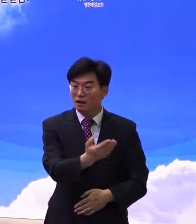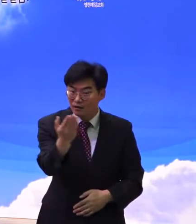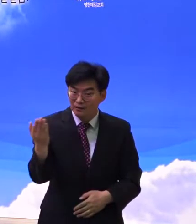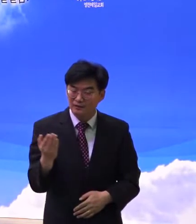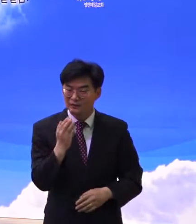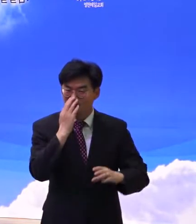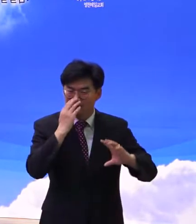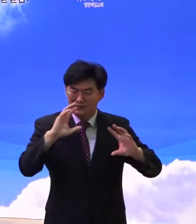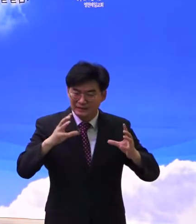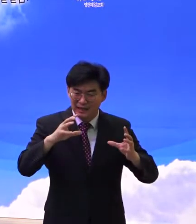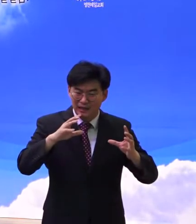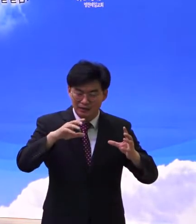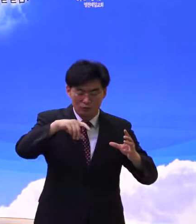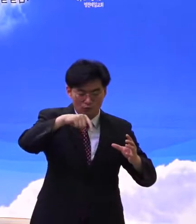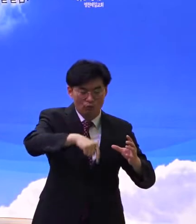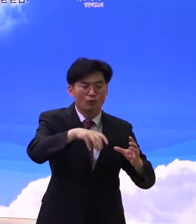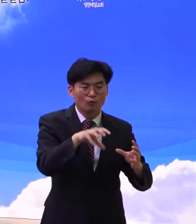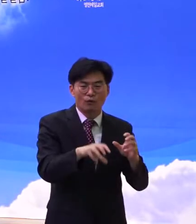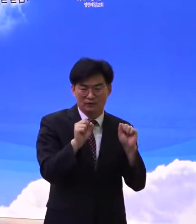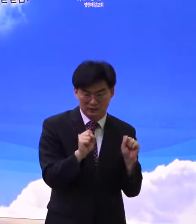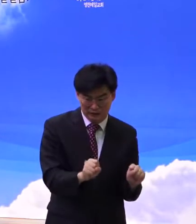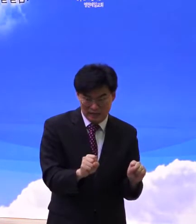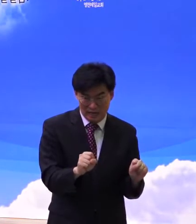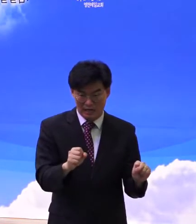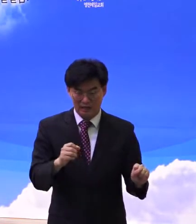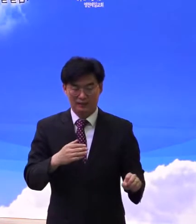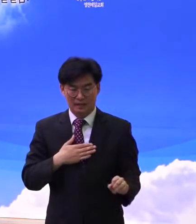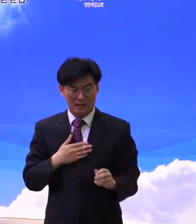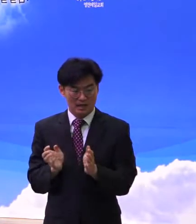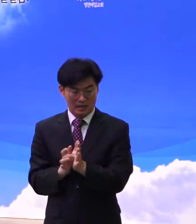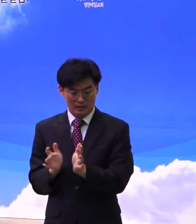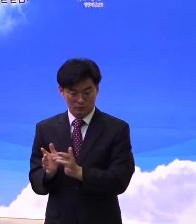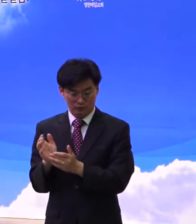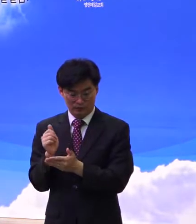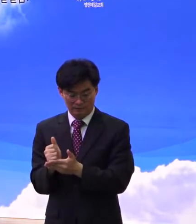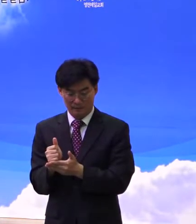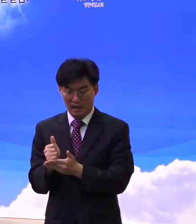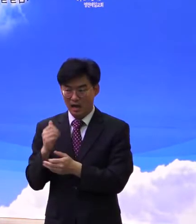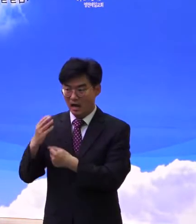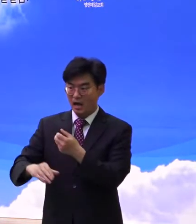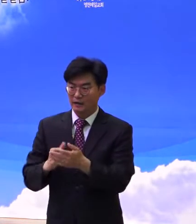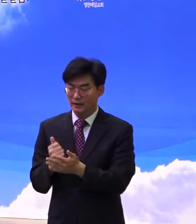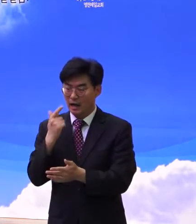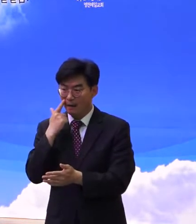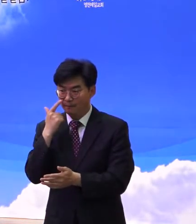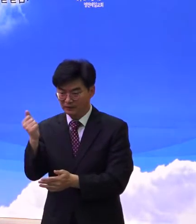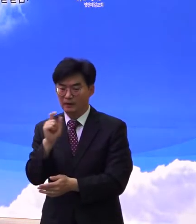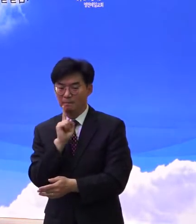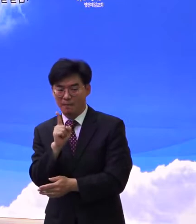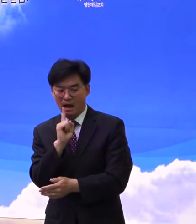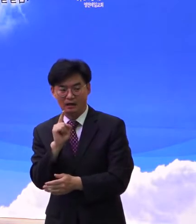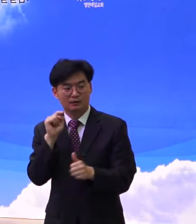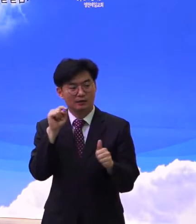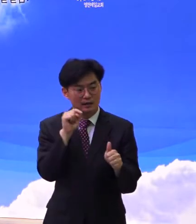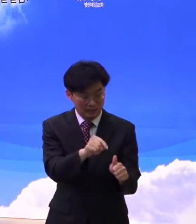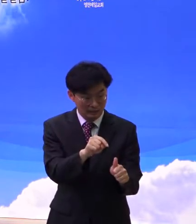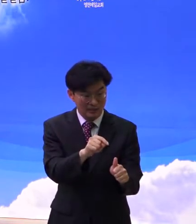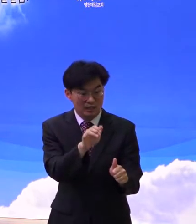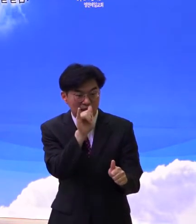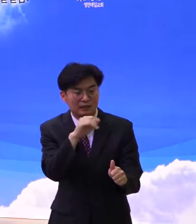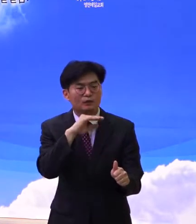떠나지 말고 내게서 들은 바 아버지께서 약속하신 것을 기다리라. 너희는 몇